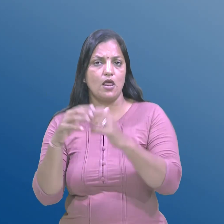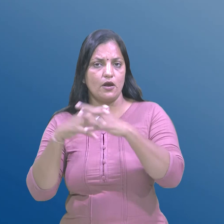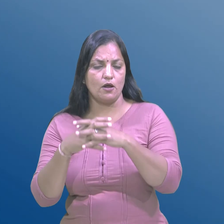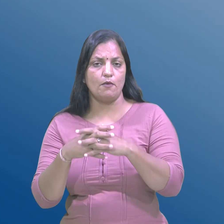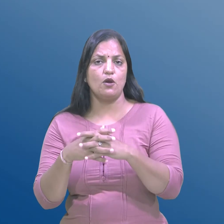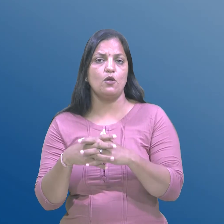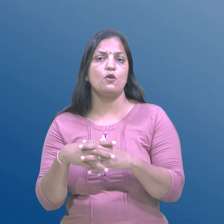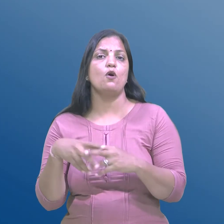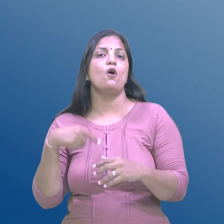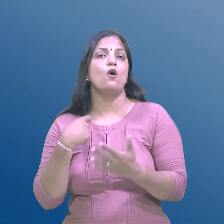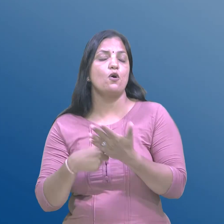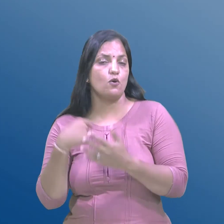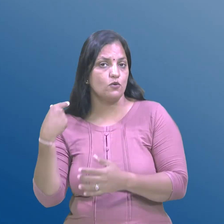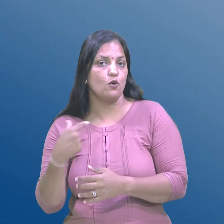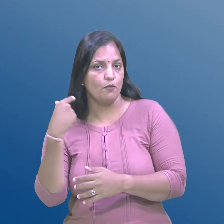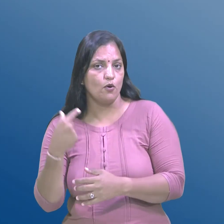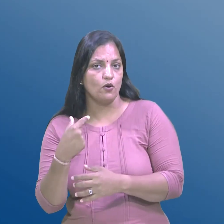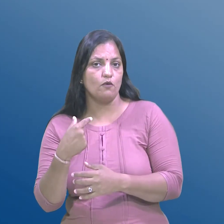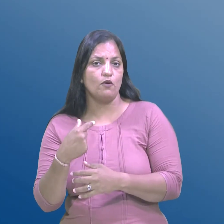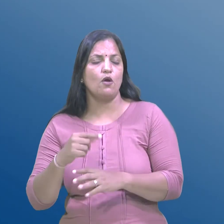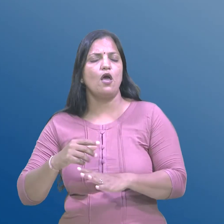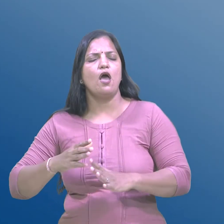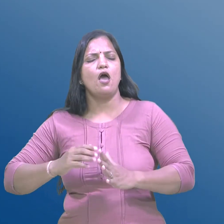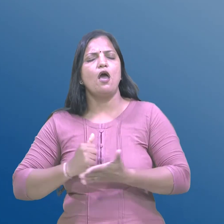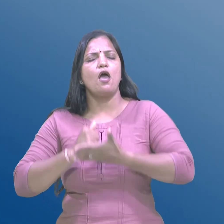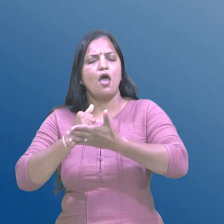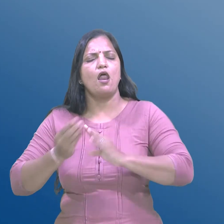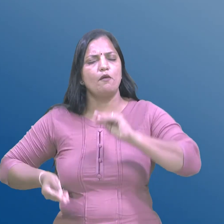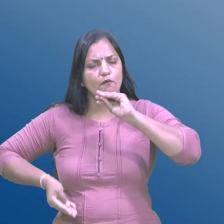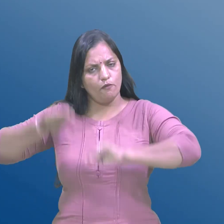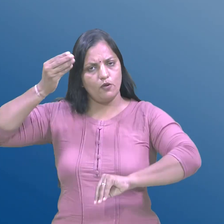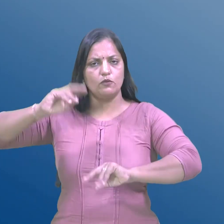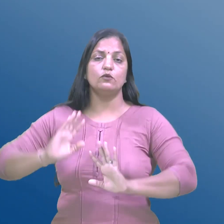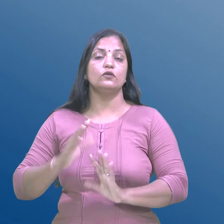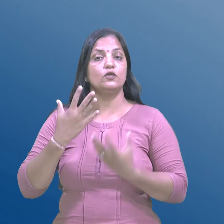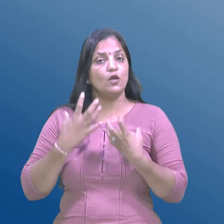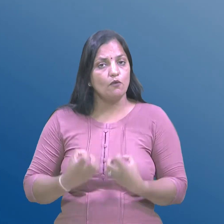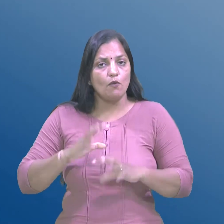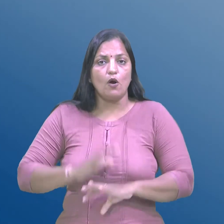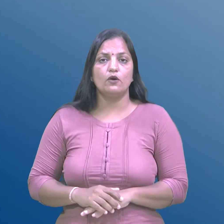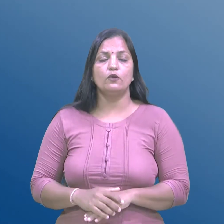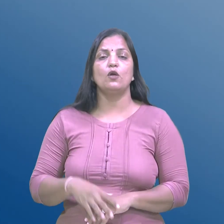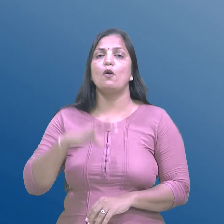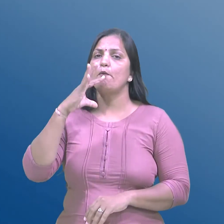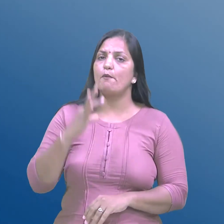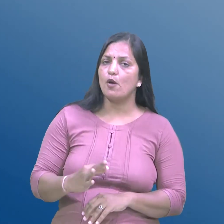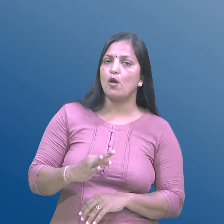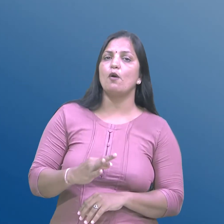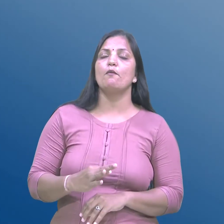માટે અધિક સહયોગની જરૂર છે તેમના માટે યોગ્ય કાર્યવાહી કરવા